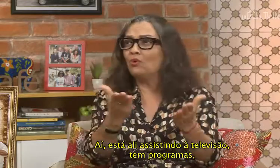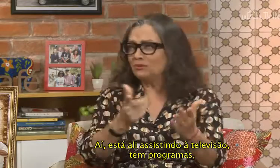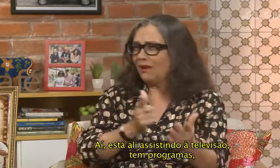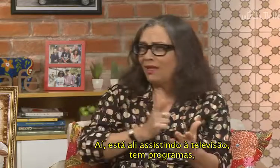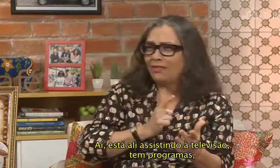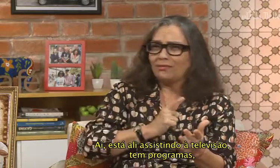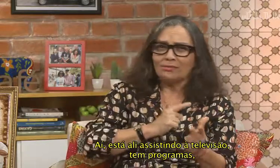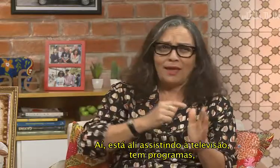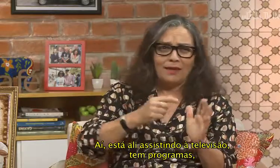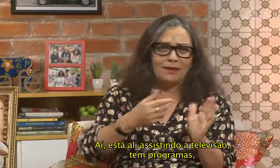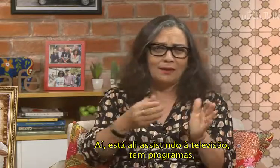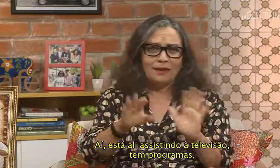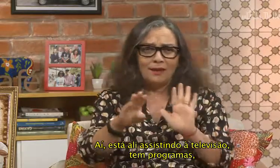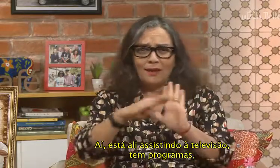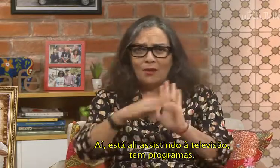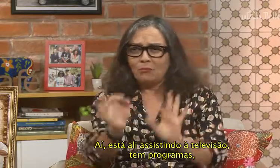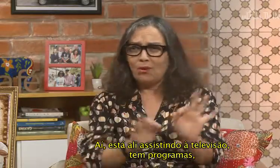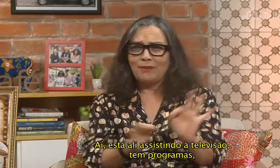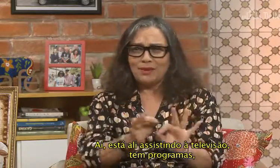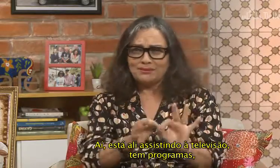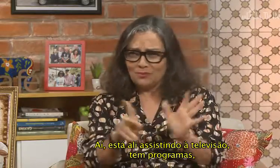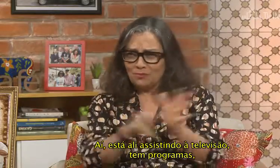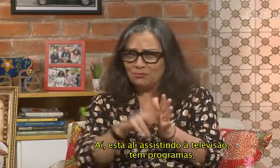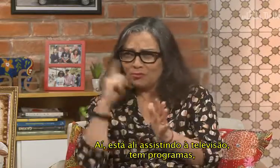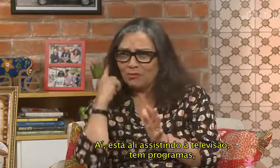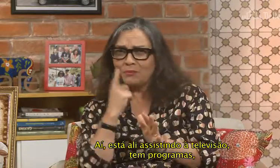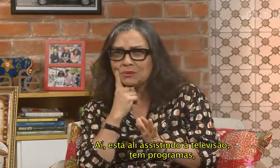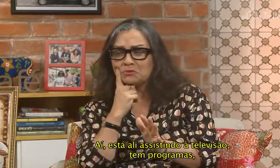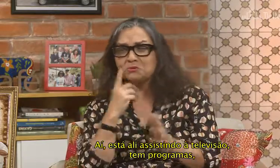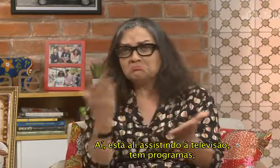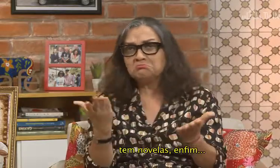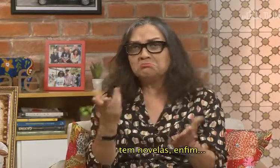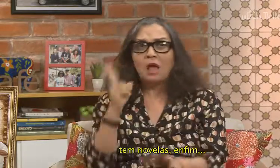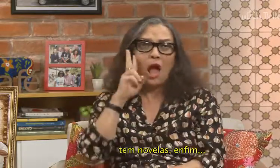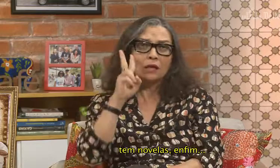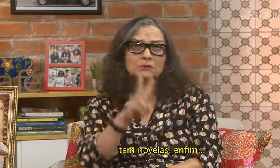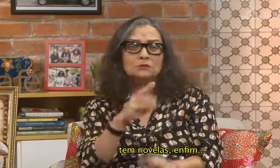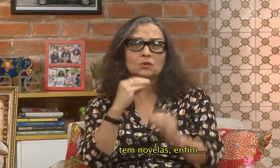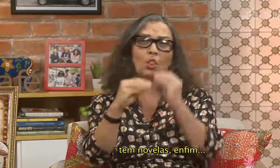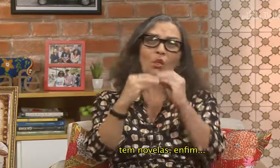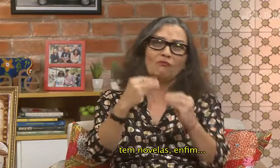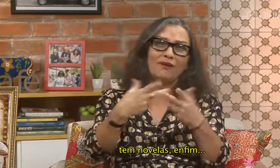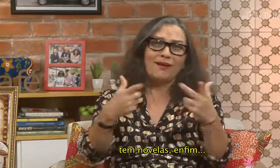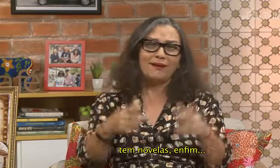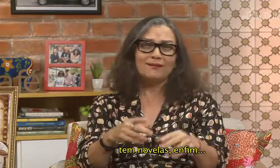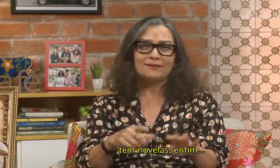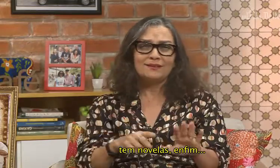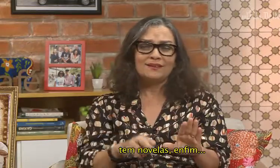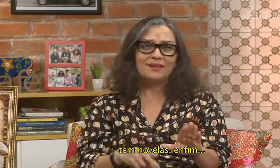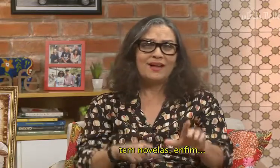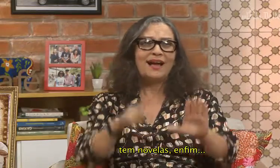assistindo televisão, tem programas, tem novelas, enfim.